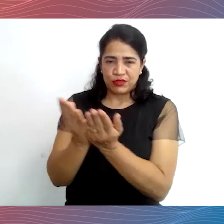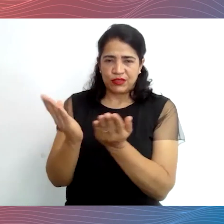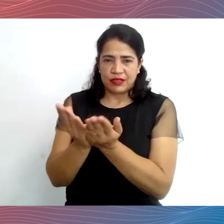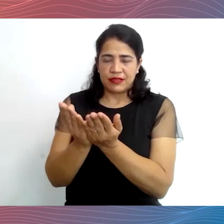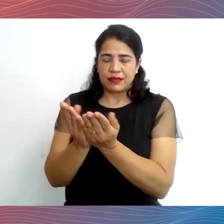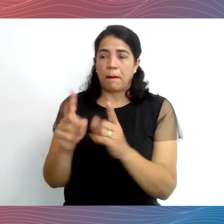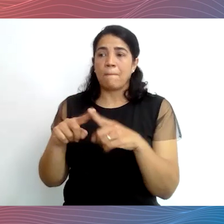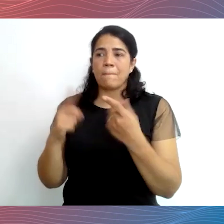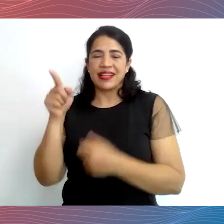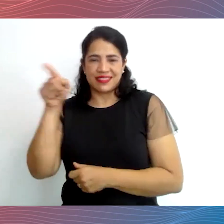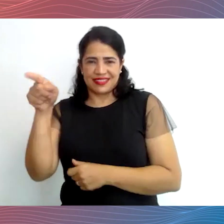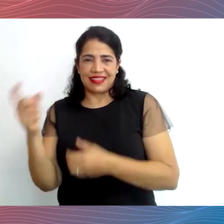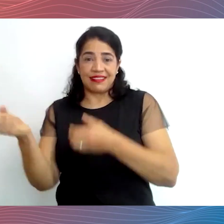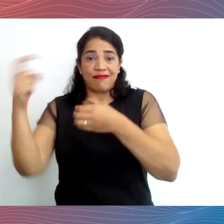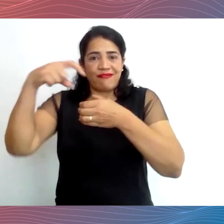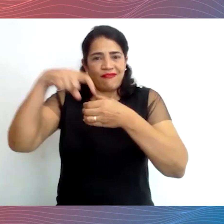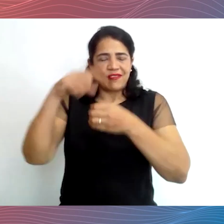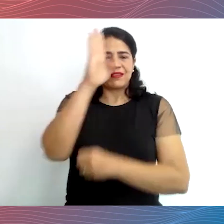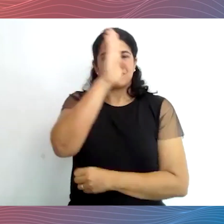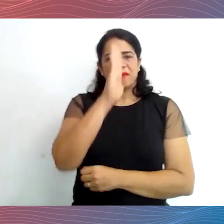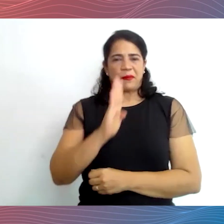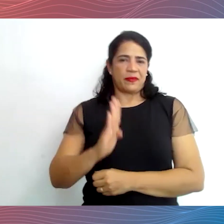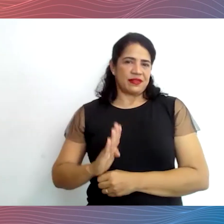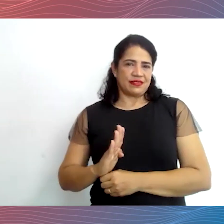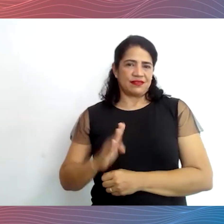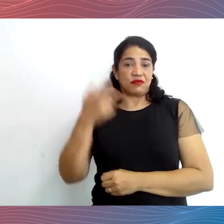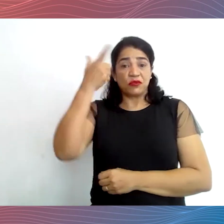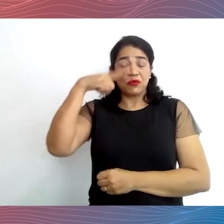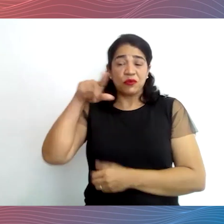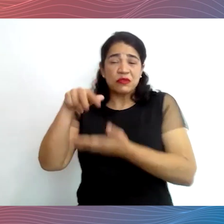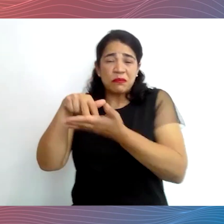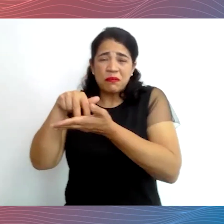lá. Ela falou: não tem ninguém que cuida dos cristãos lá.